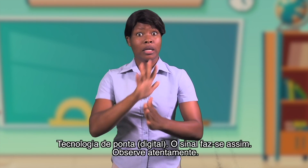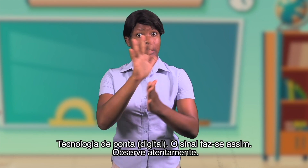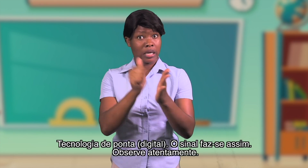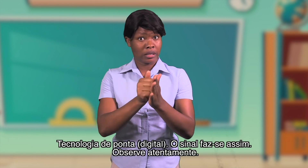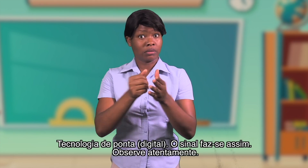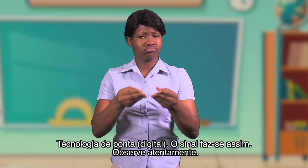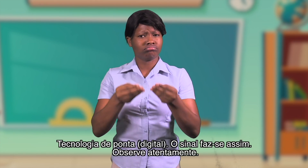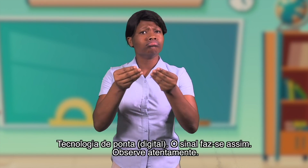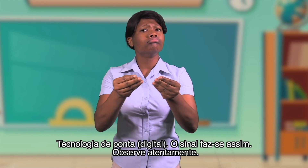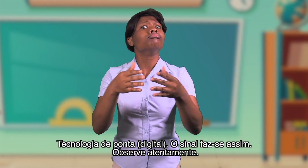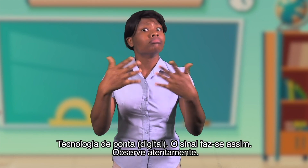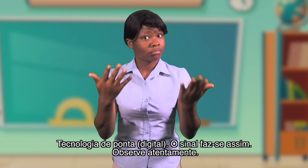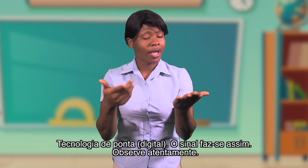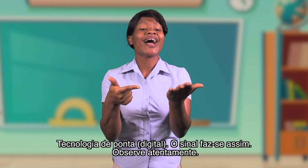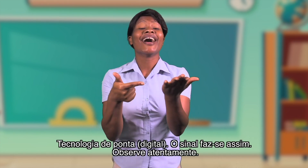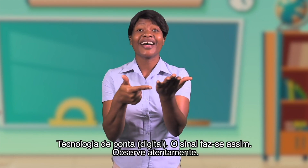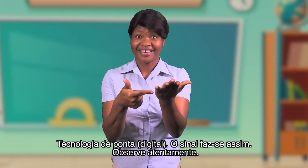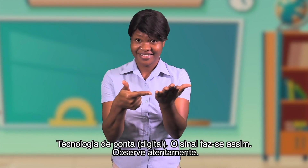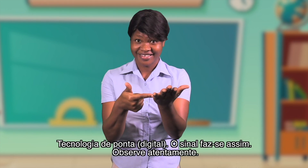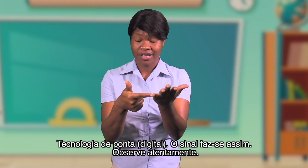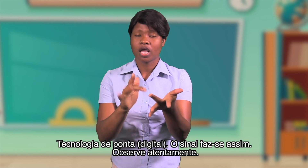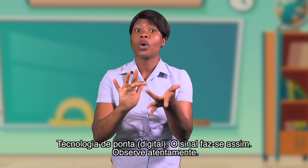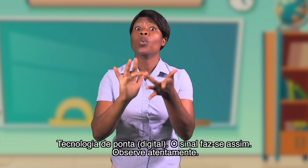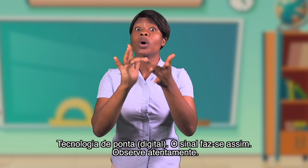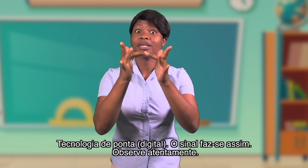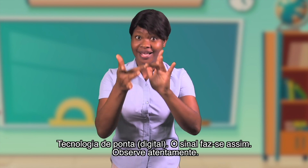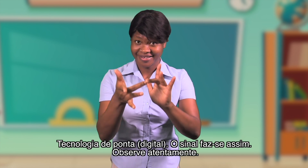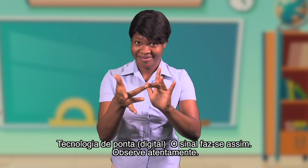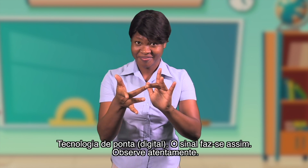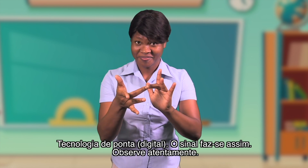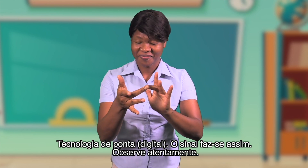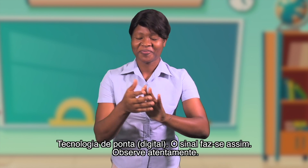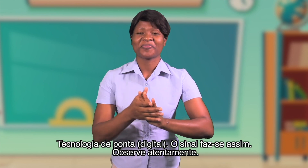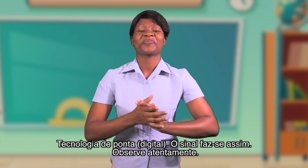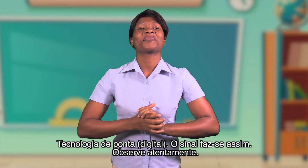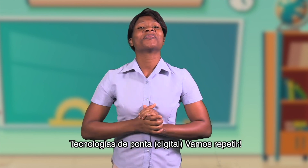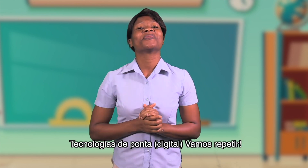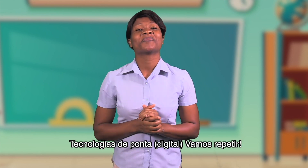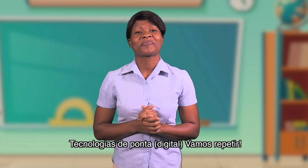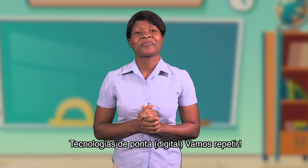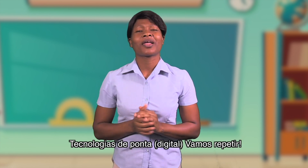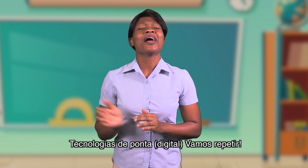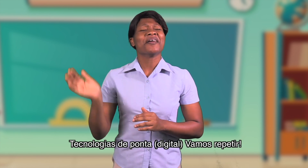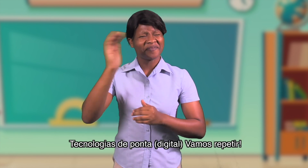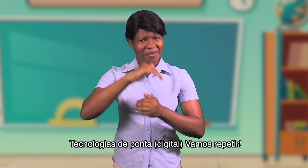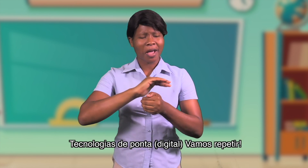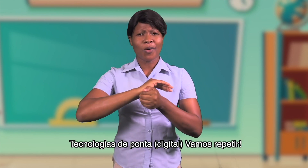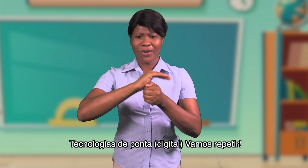Tecnologia de ponta. O sinal faz-se assim. Observe atentamente. Tecnologia de